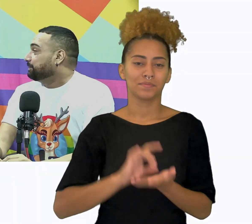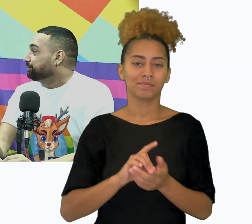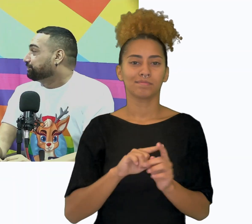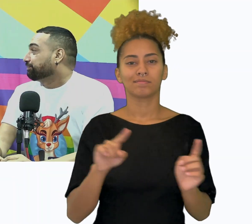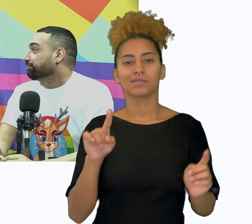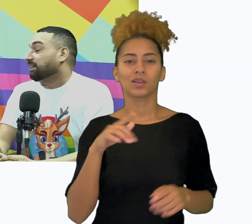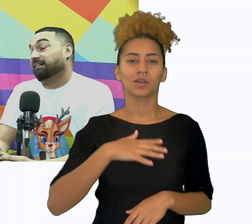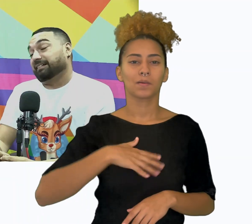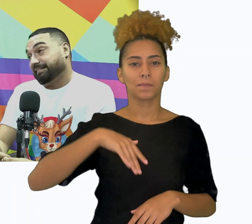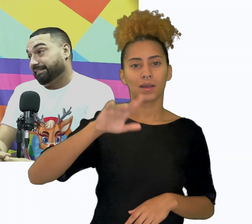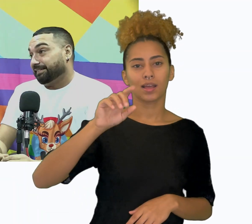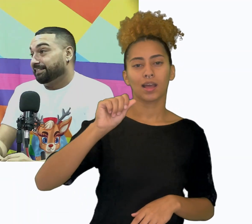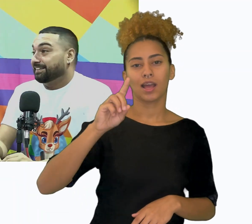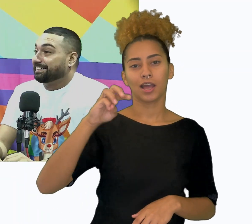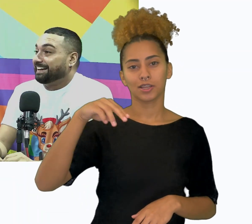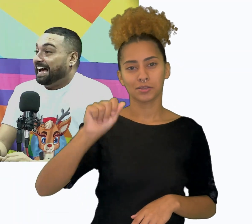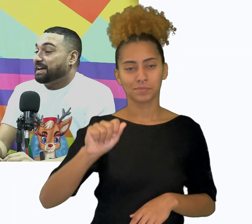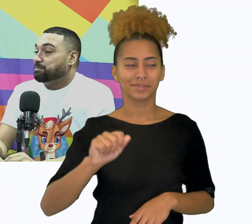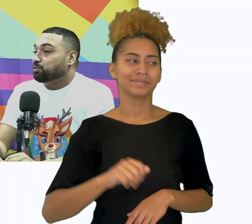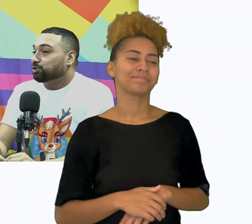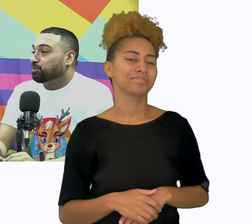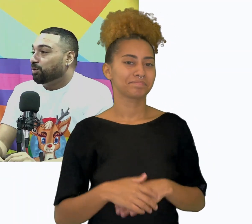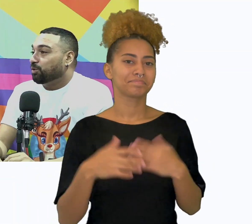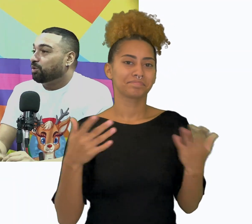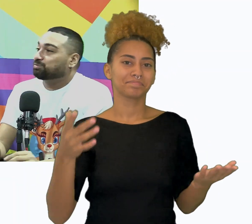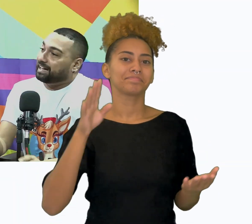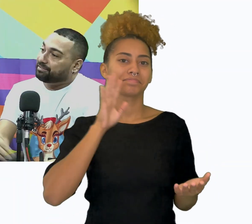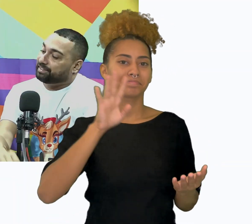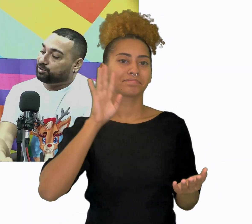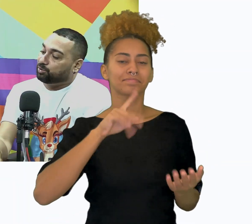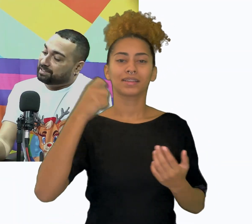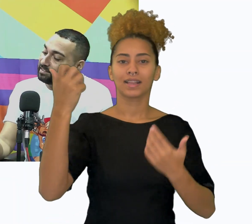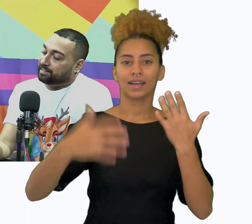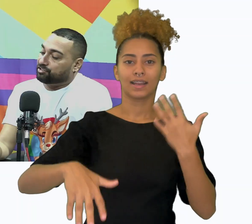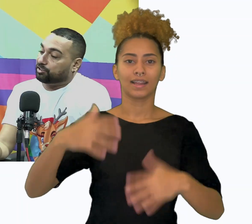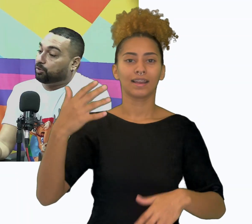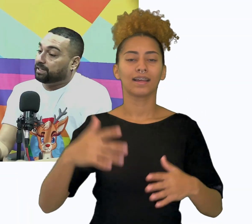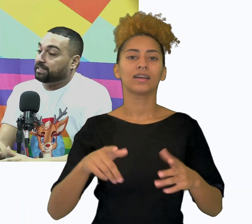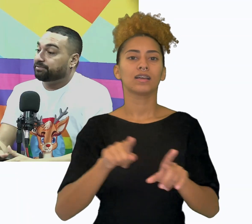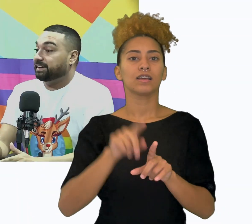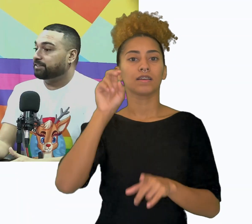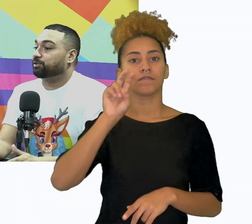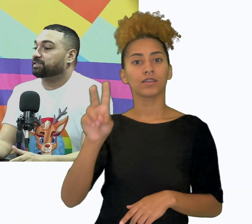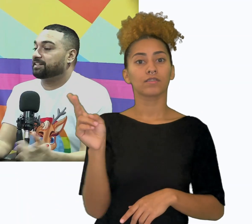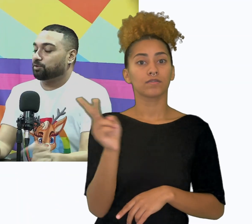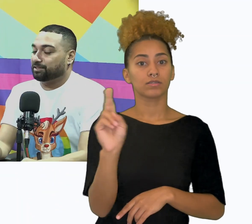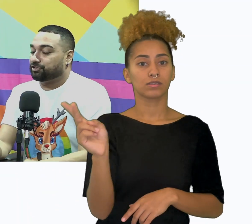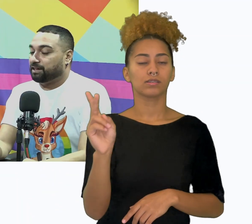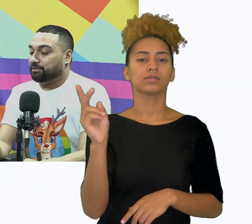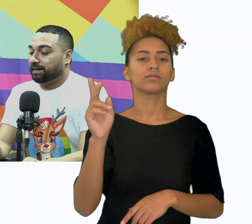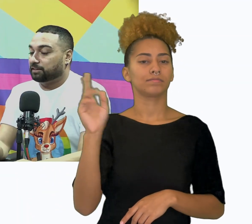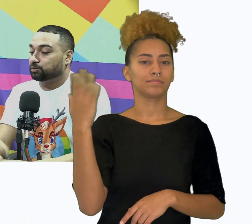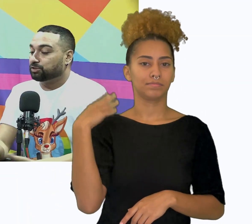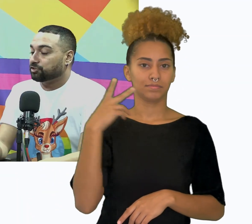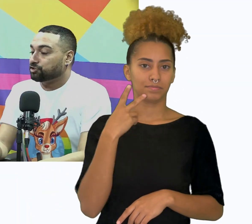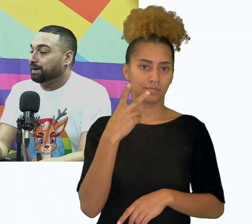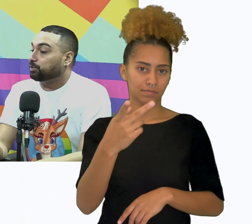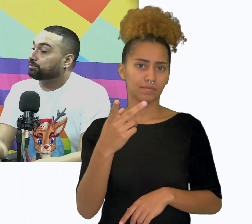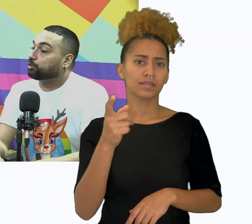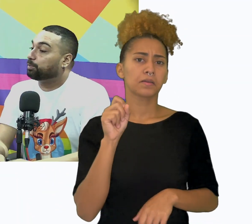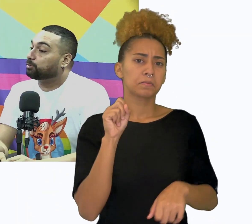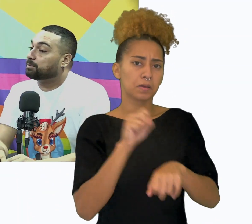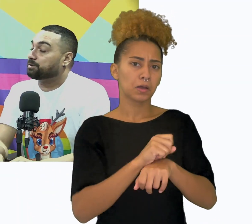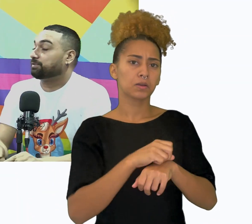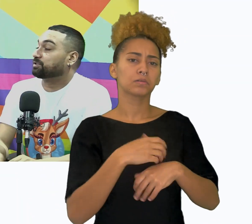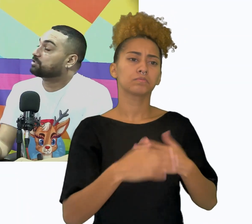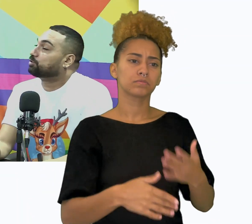muito mais da Adma, pra mim. Aí é muito bom contar e ver toda essa trajetória e ver que vocês, como a gente estava falando, muita gente parou e ficou